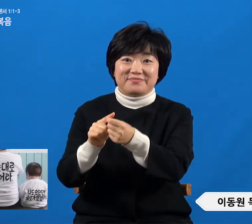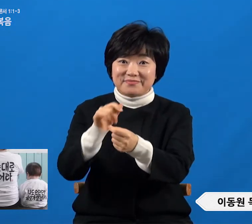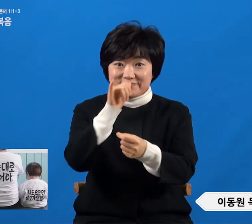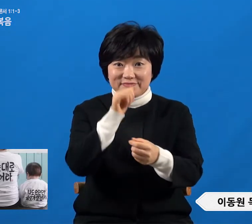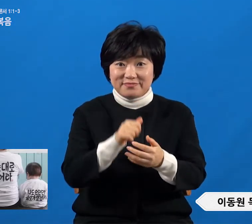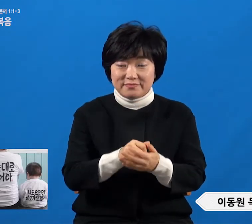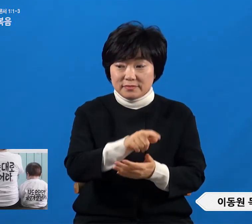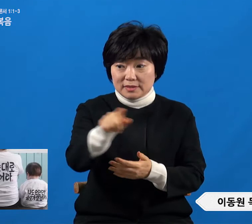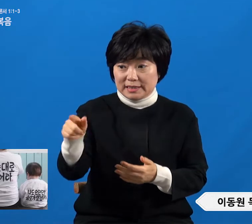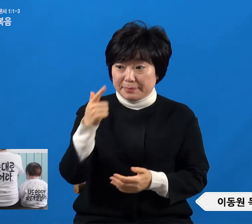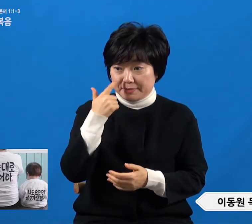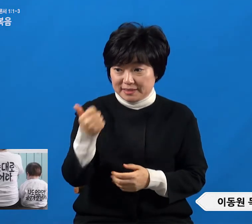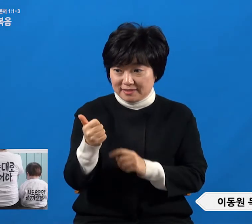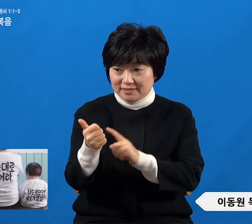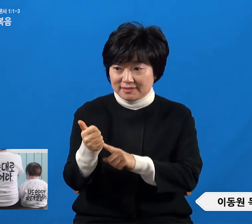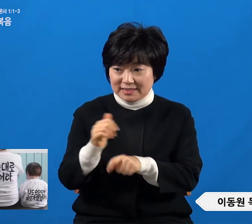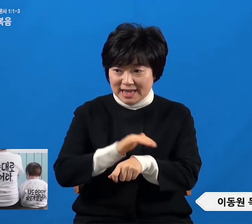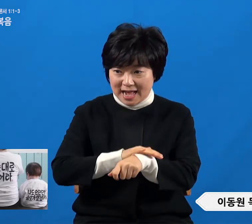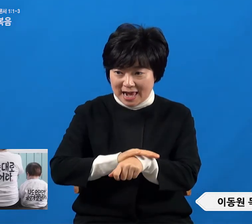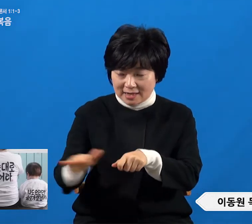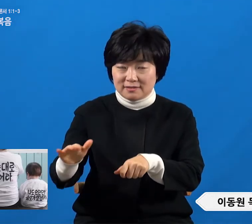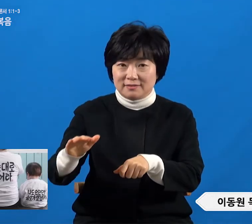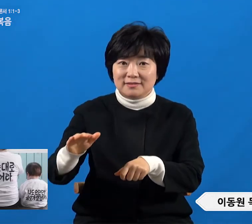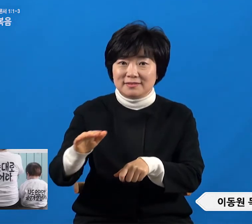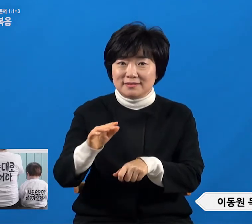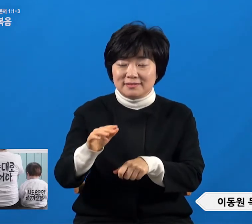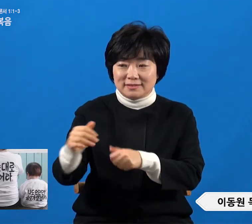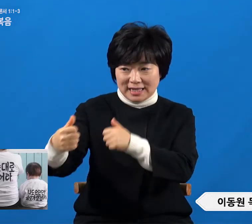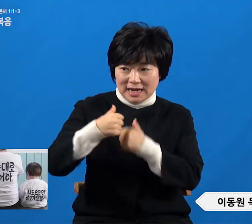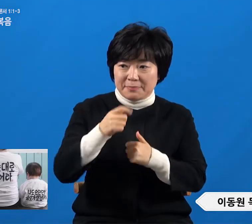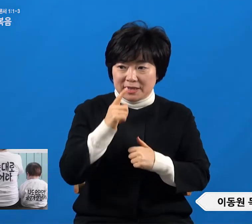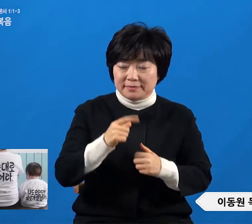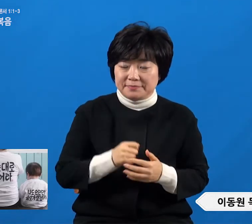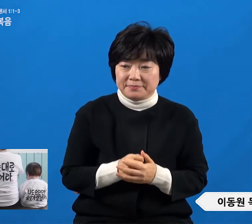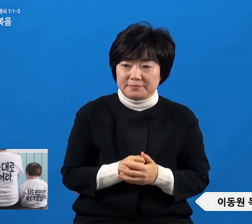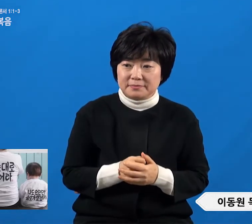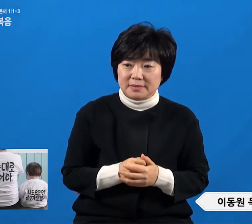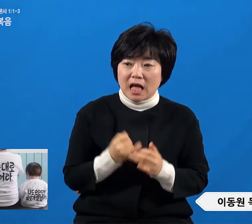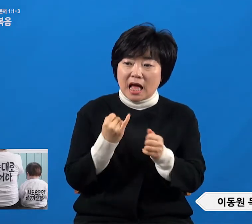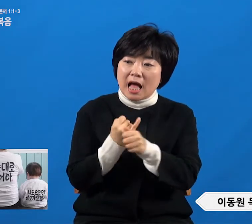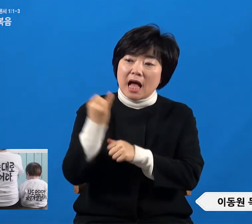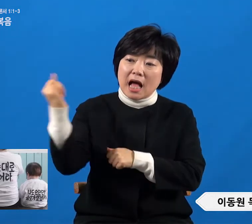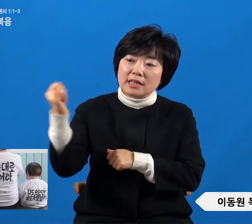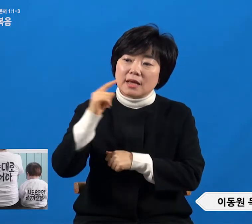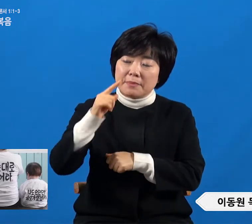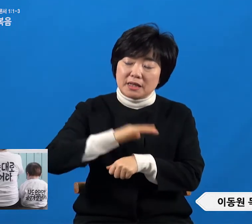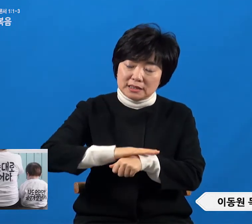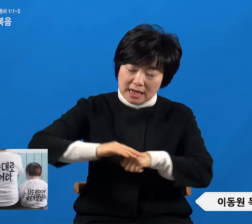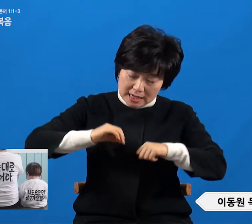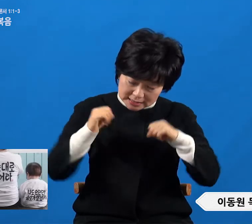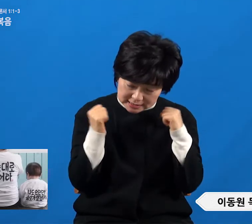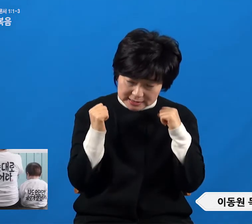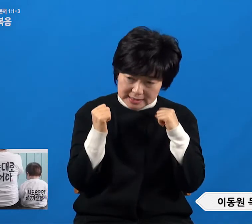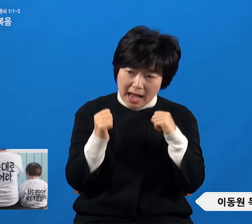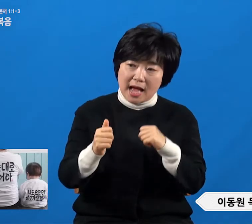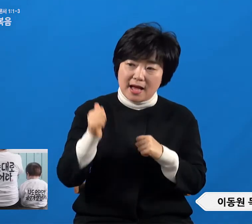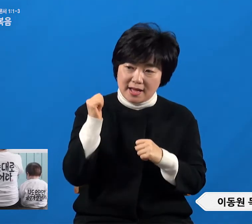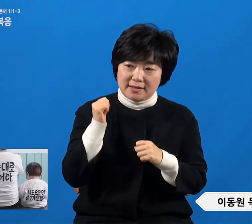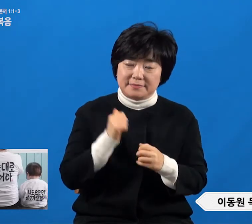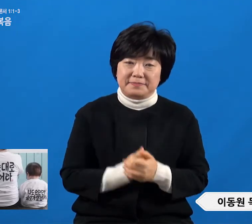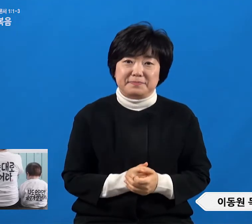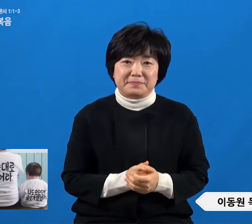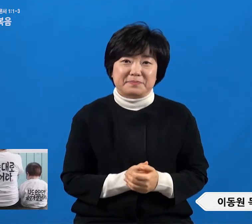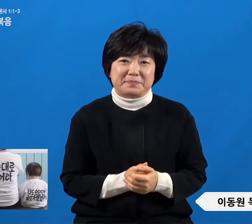자, 여기 계신 아빠들 저를 다 따라서 하세요. 아빠들만 따라서 하세요. 아내 말을 잘 듣자. 시작. 아내